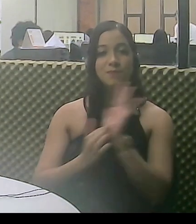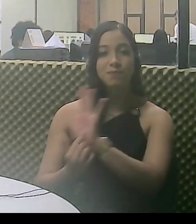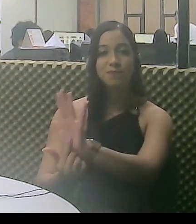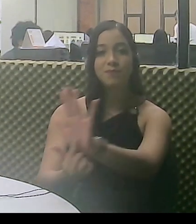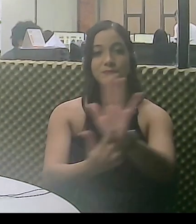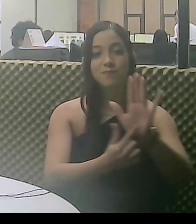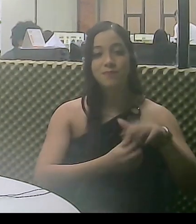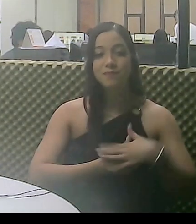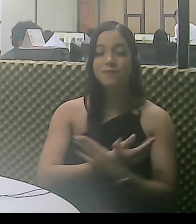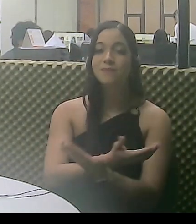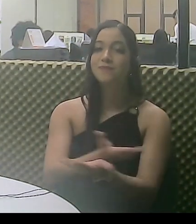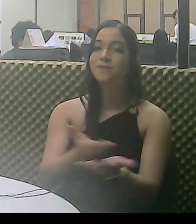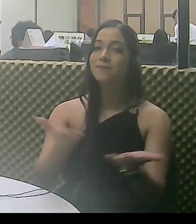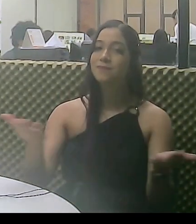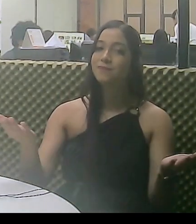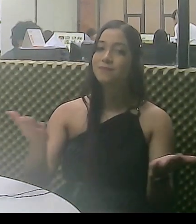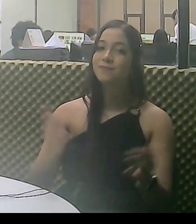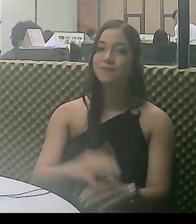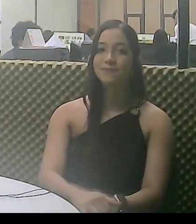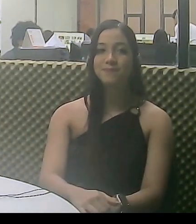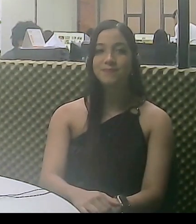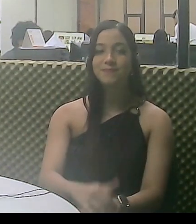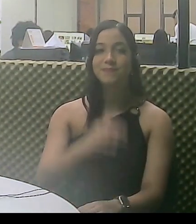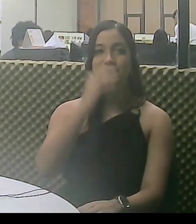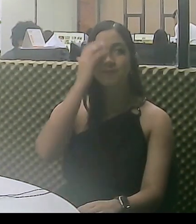Uberlândia no ar.